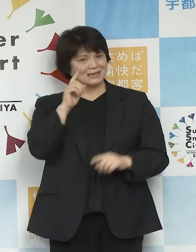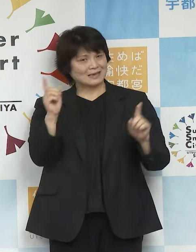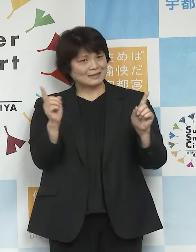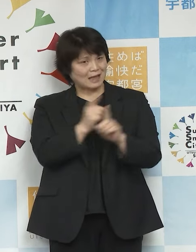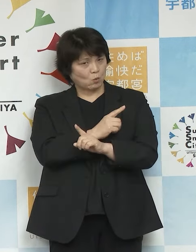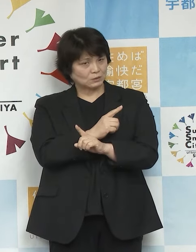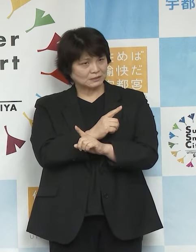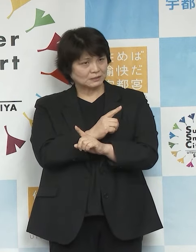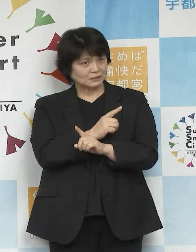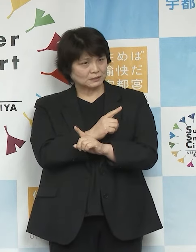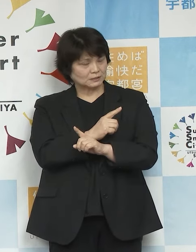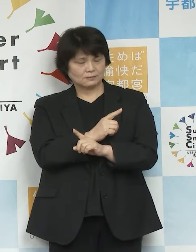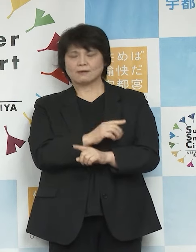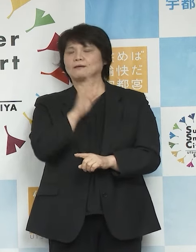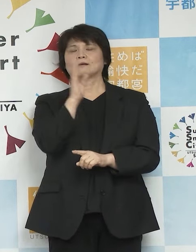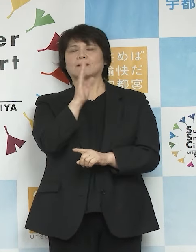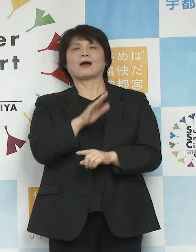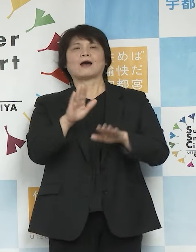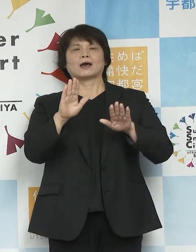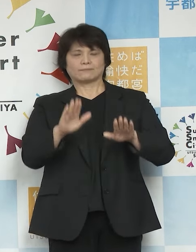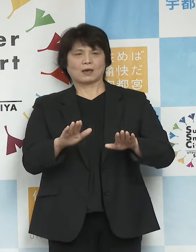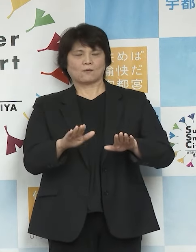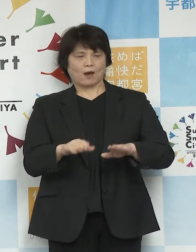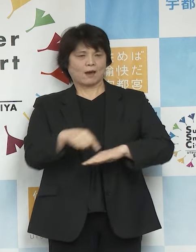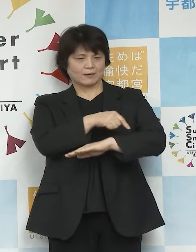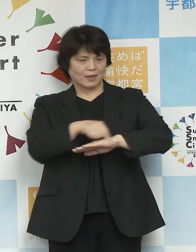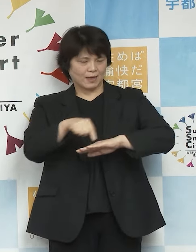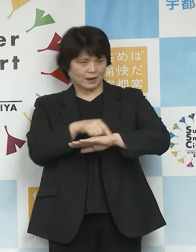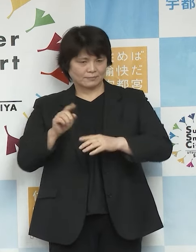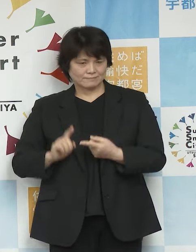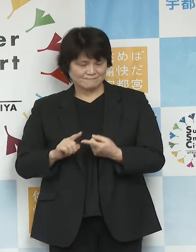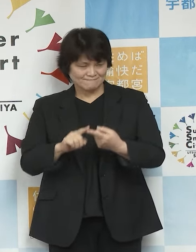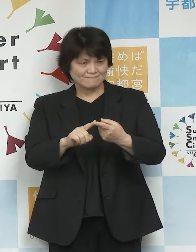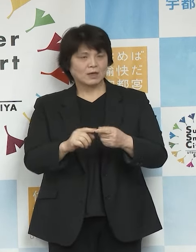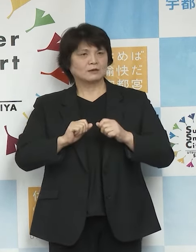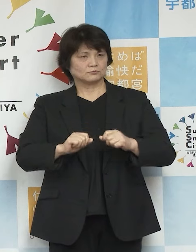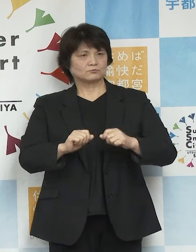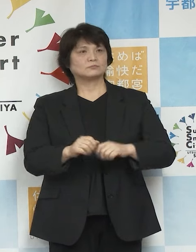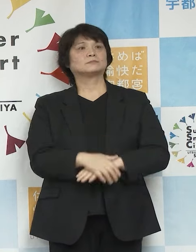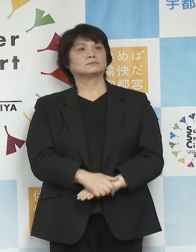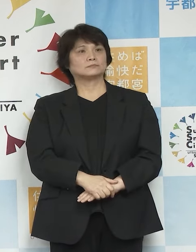可能性っていうのは 今このまま予定通り計画通り進めてまいります。